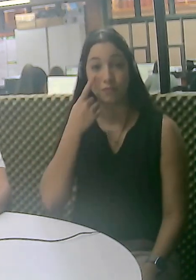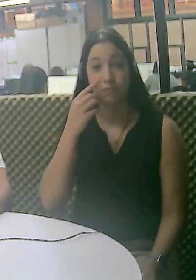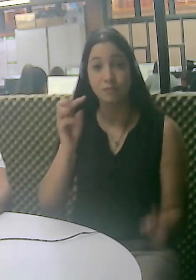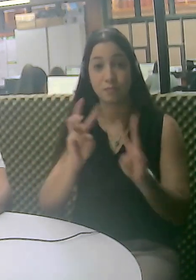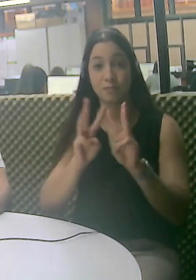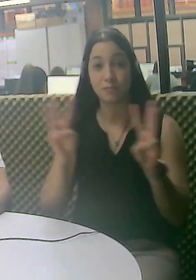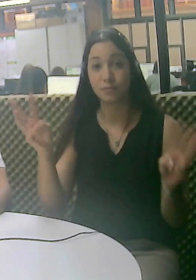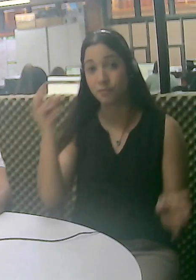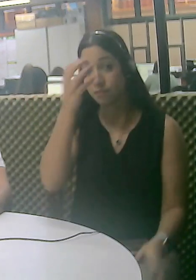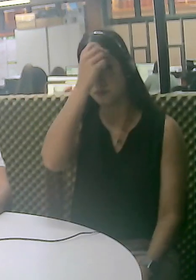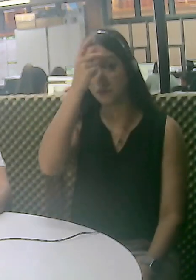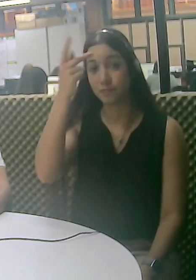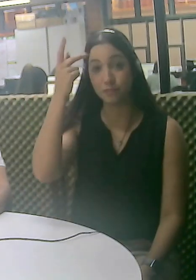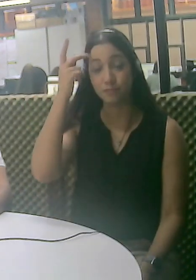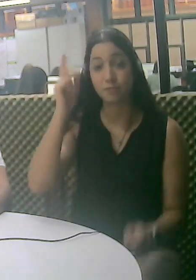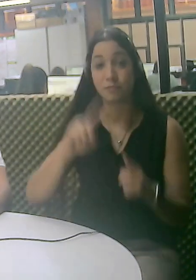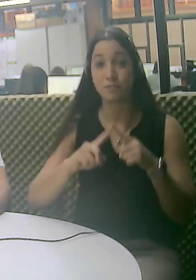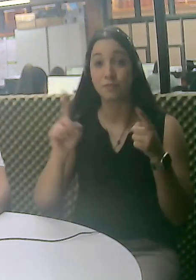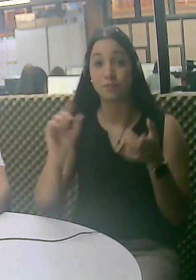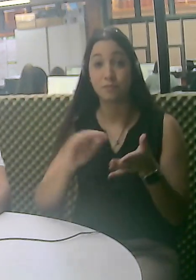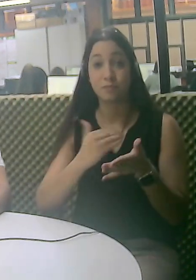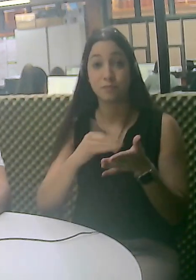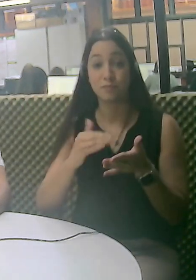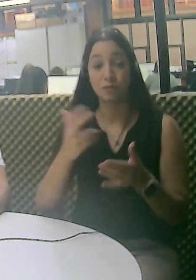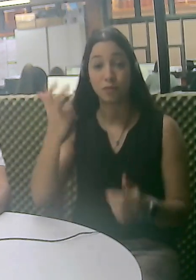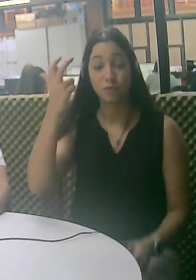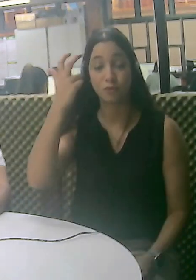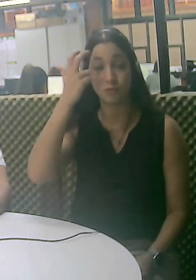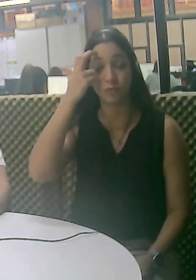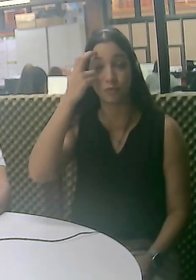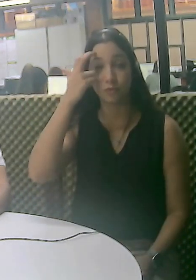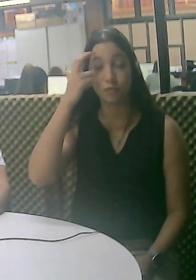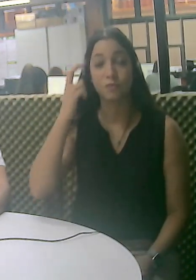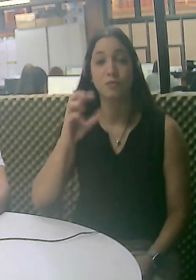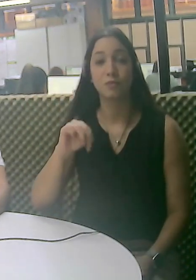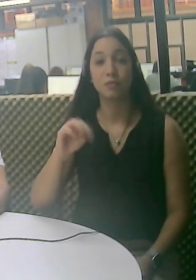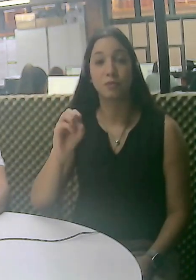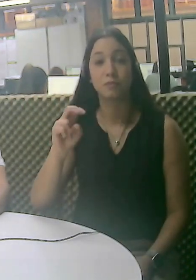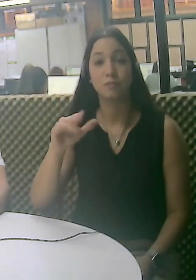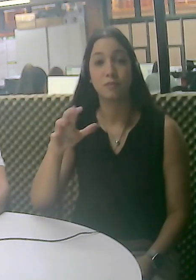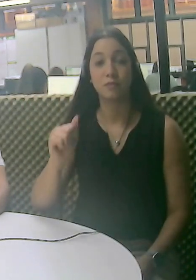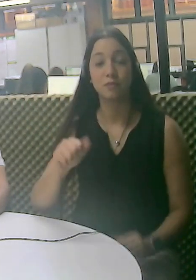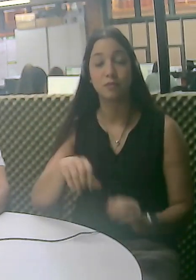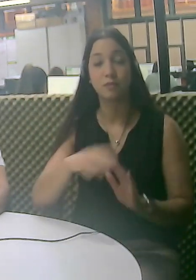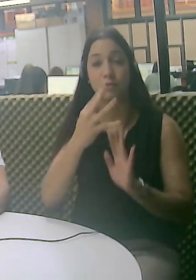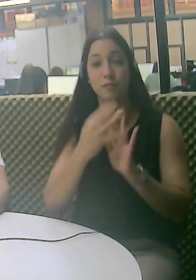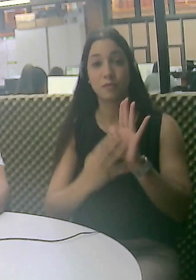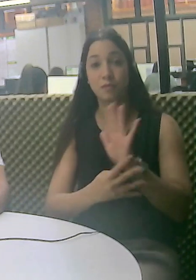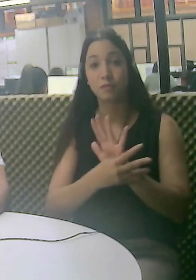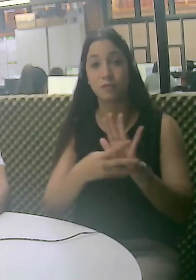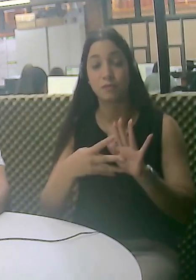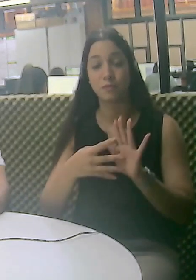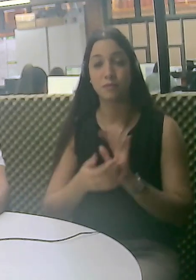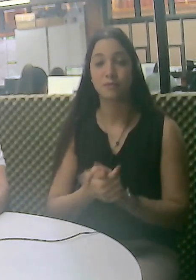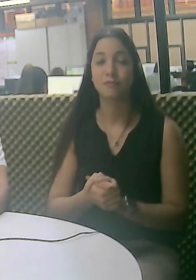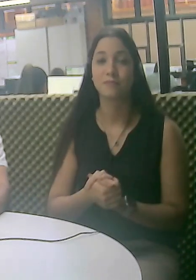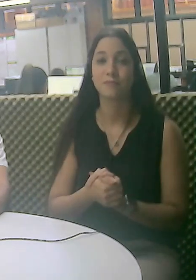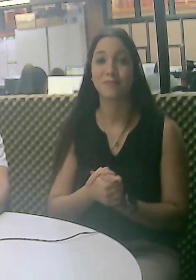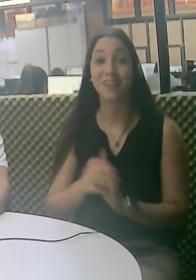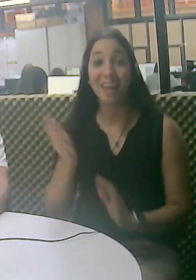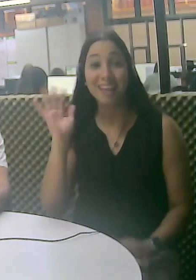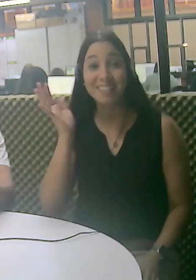no portal da Prefeitura, mas a secretária de Cultura e Turismo, Mônica Debs, já adianta o cronograma para os nossos ouvintes.